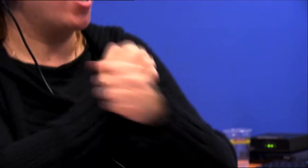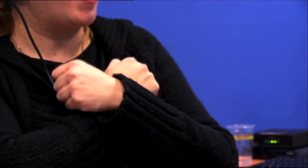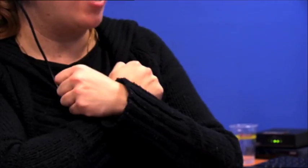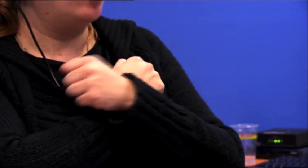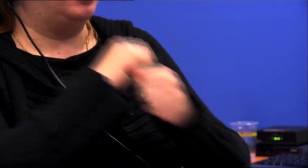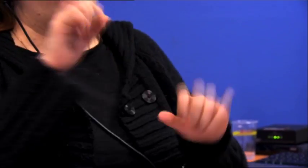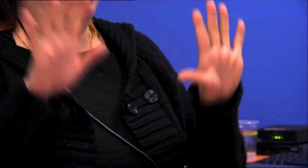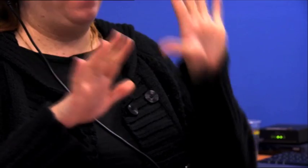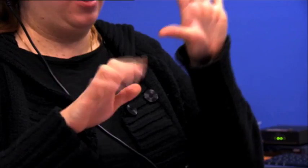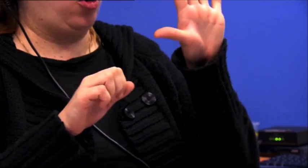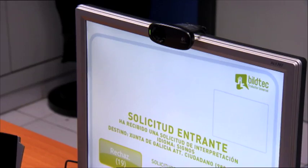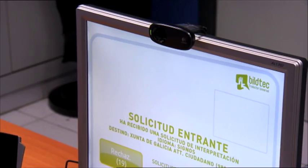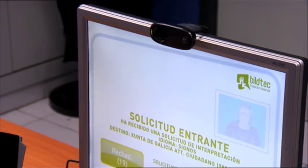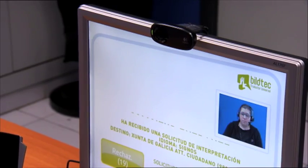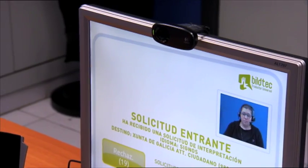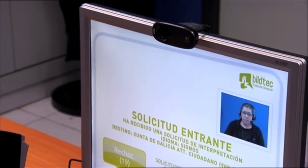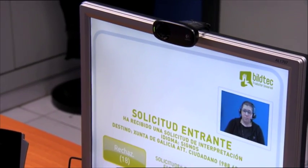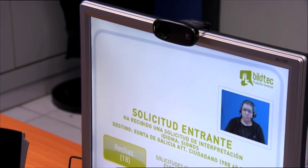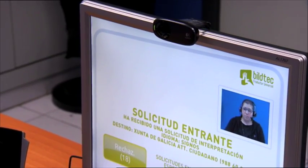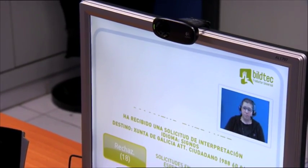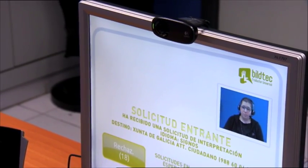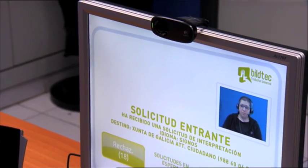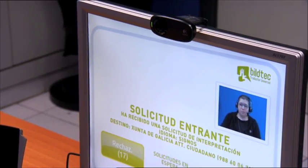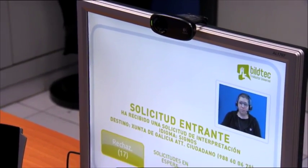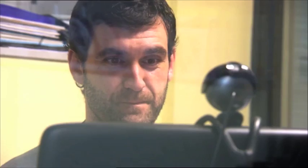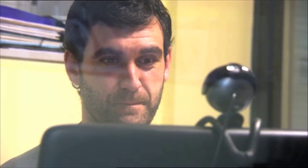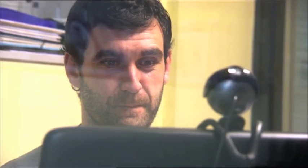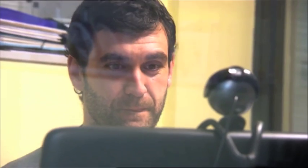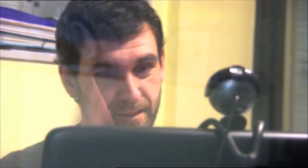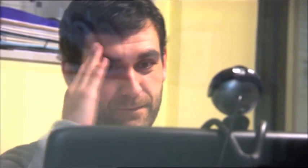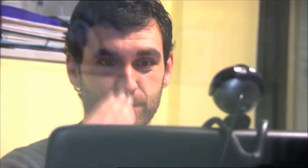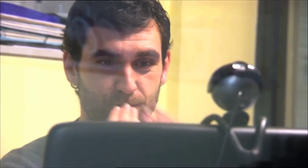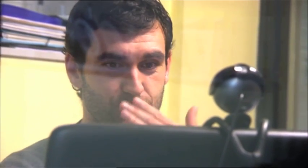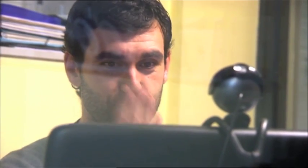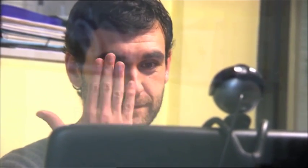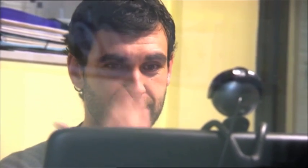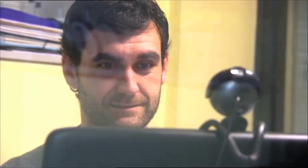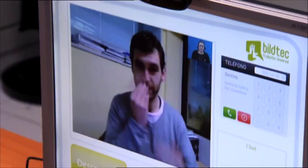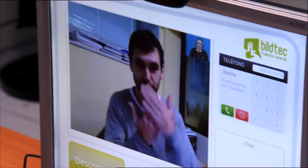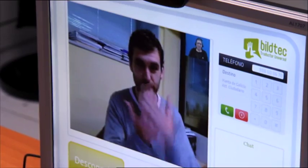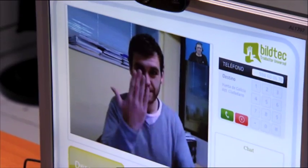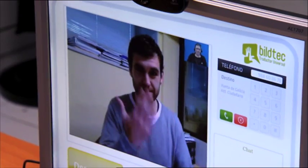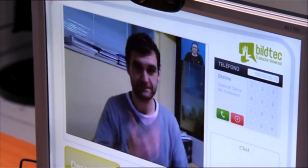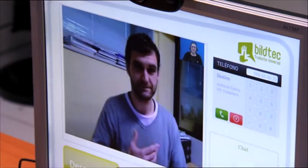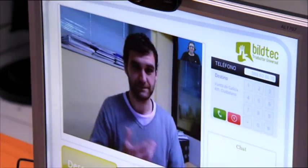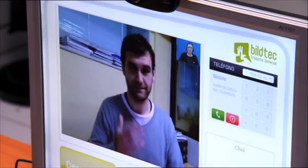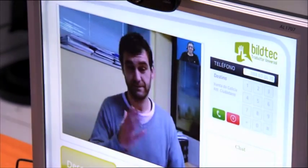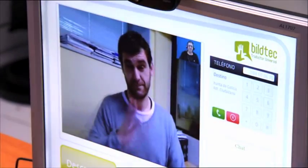enfronta cada día unha persoa con discapacidade auditiva, especialmente cando ten que comunicarse con institucións e con empresas. Na